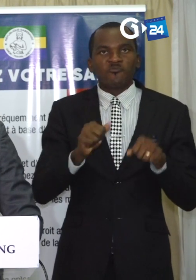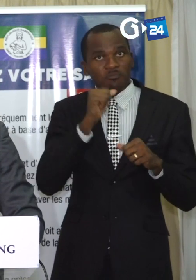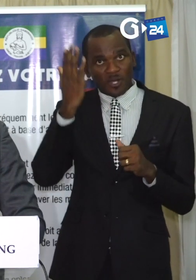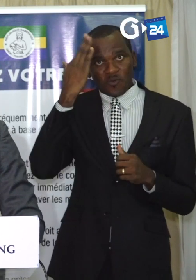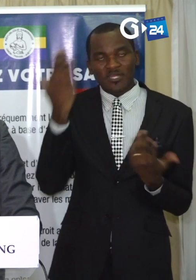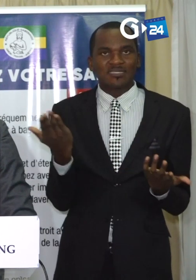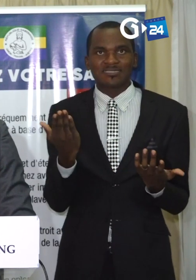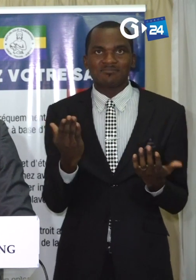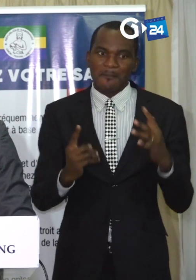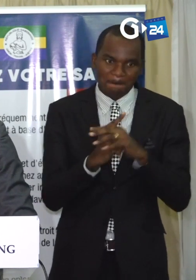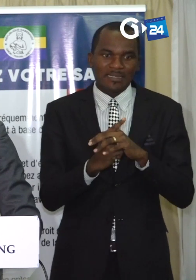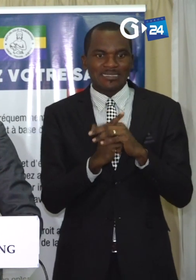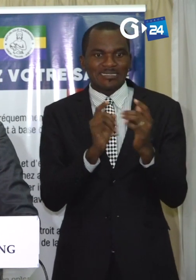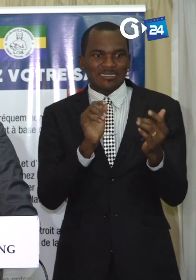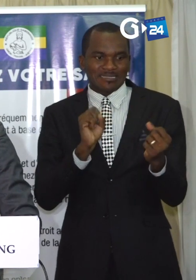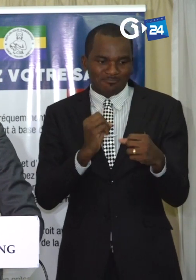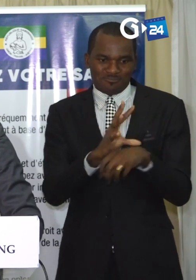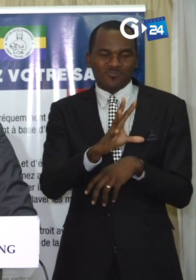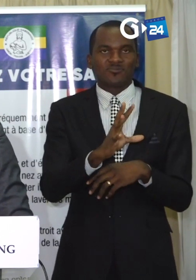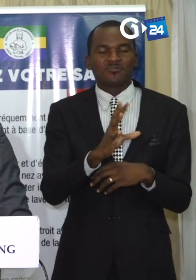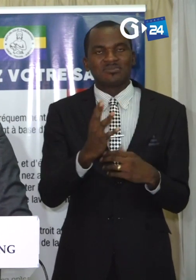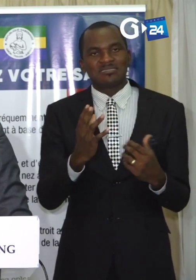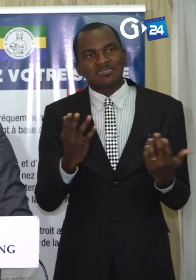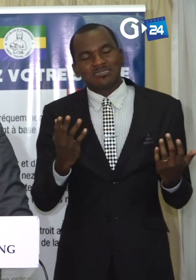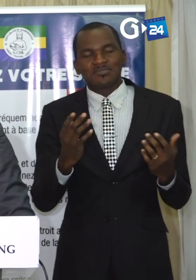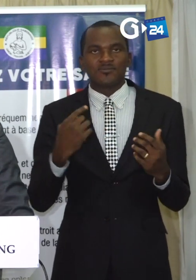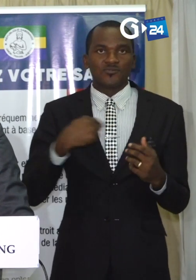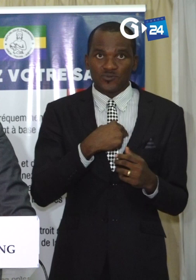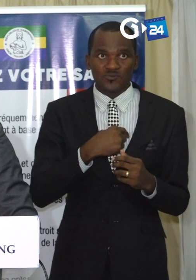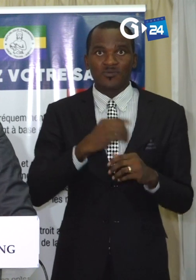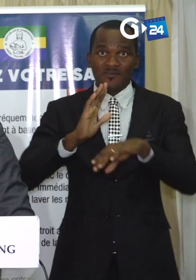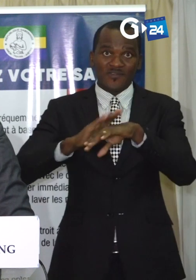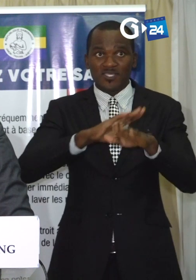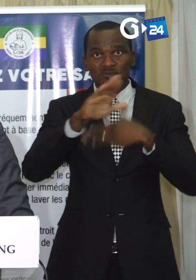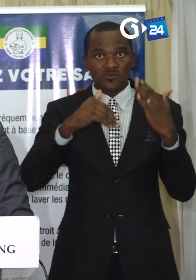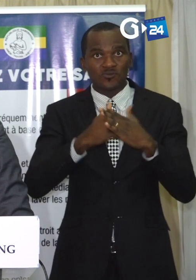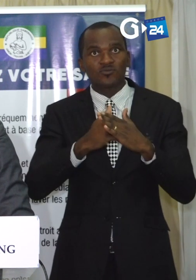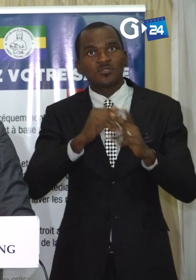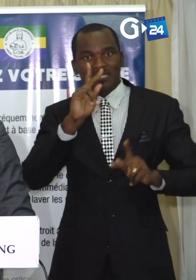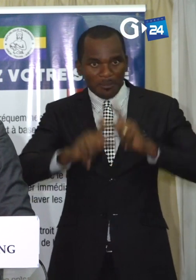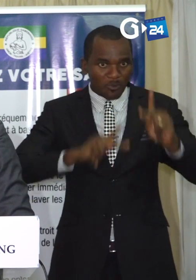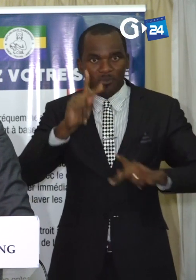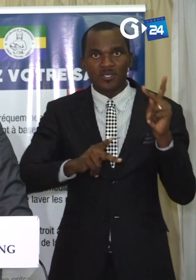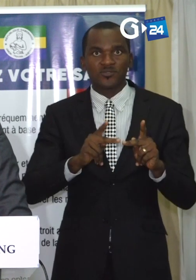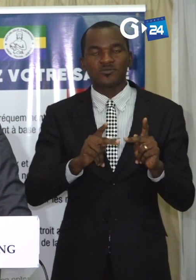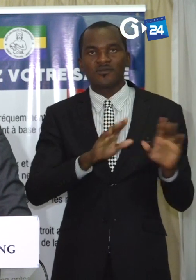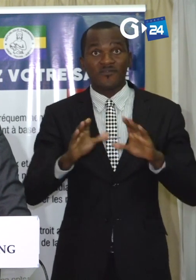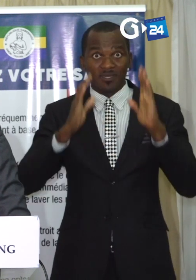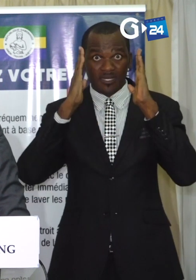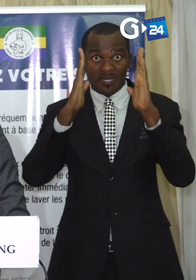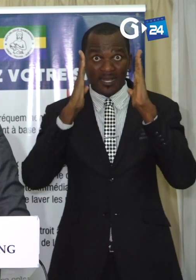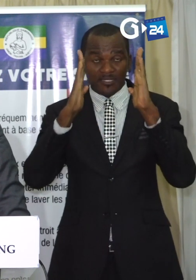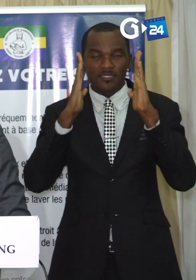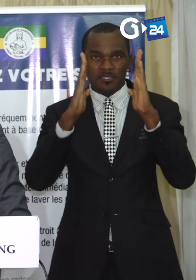sa contamination. Donc, nous appelons la population à faire preuve de vigilance, à